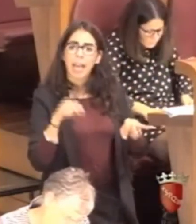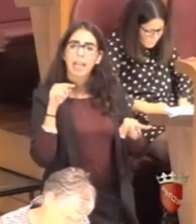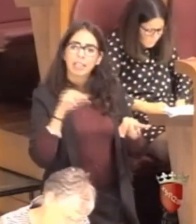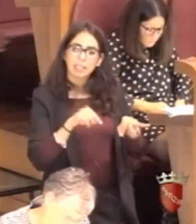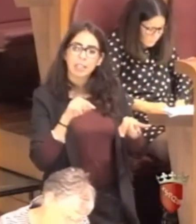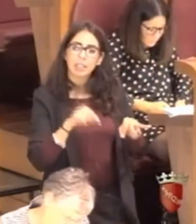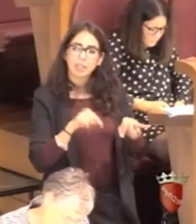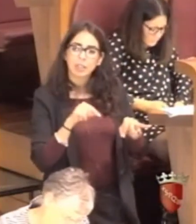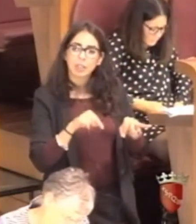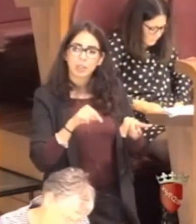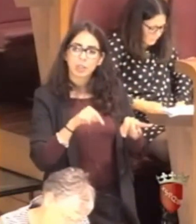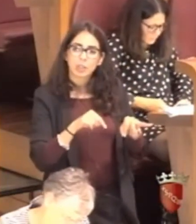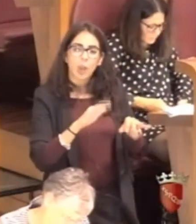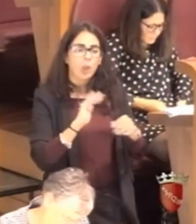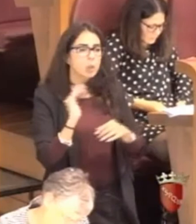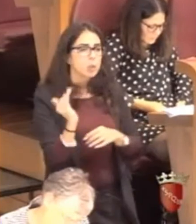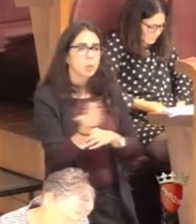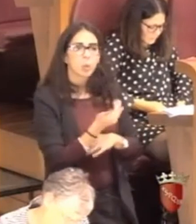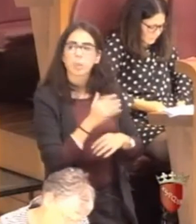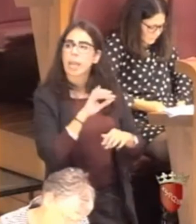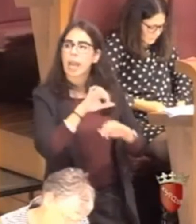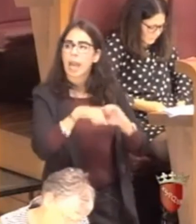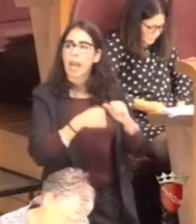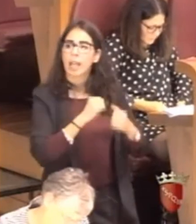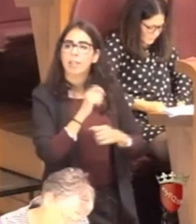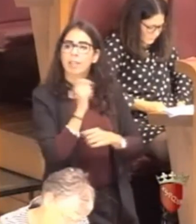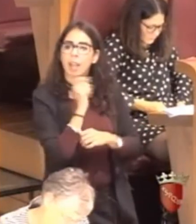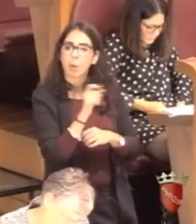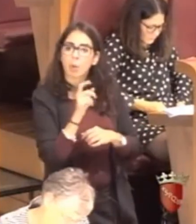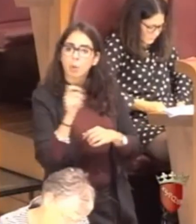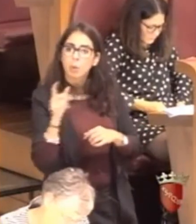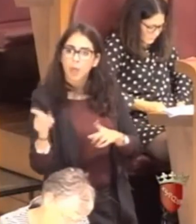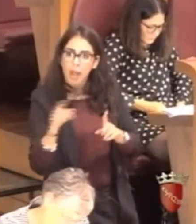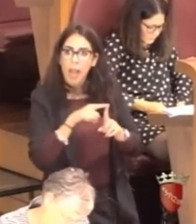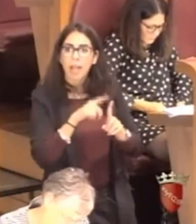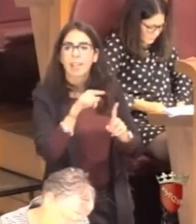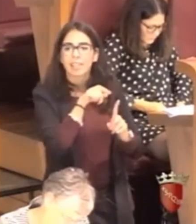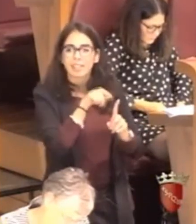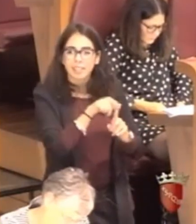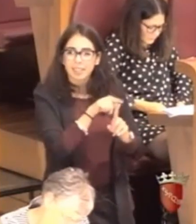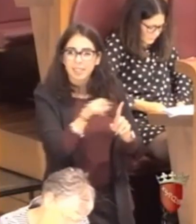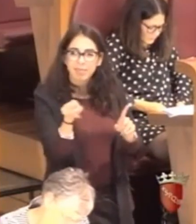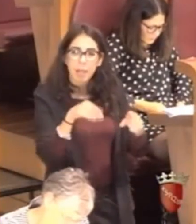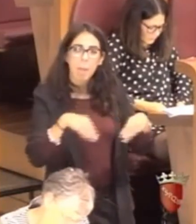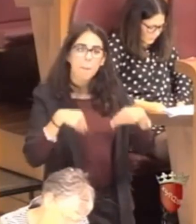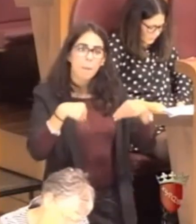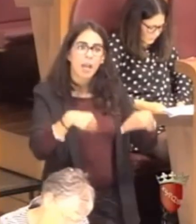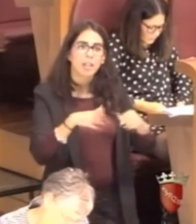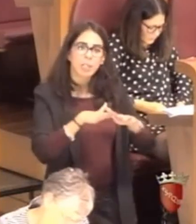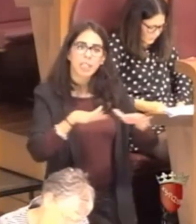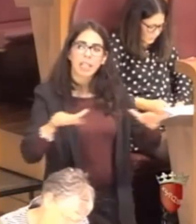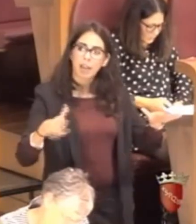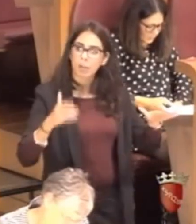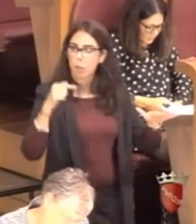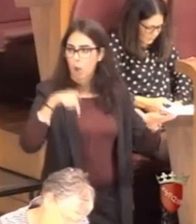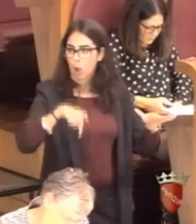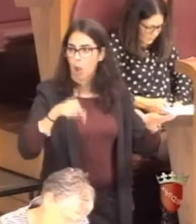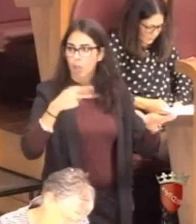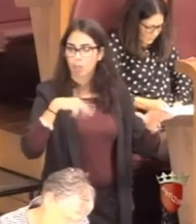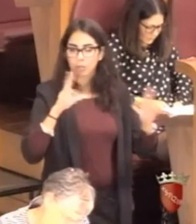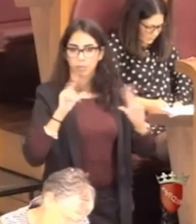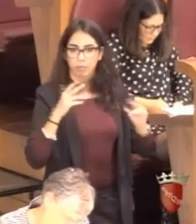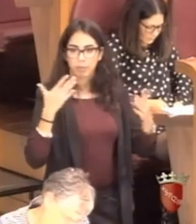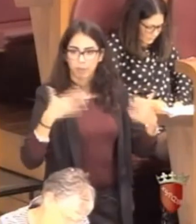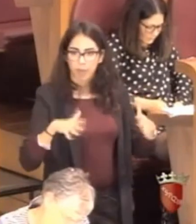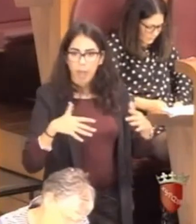attività culturali che sono andate a formare il tavolo, che poi oggi ne abbiamo parlato, abbiamo